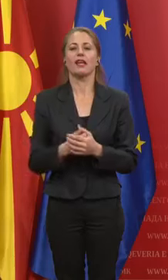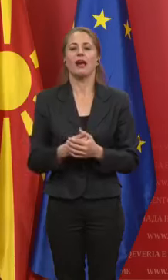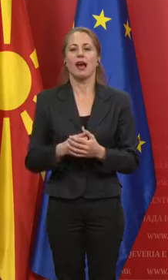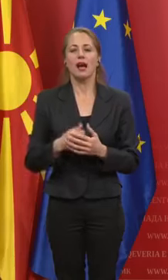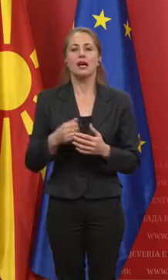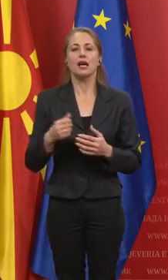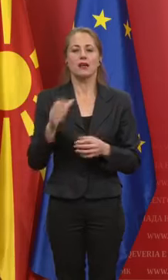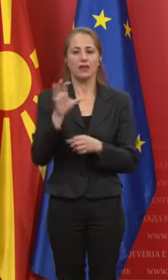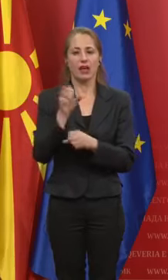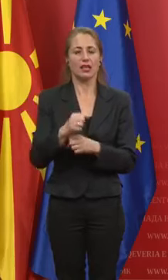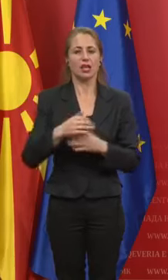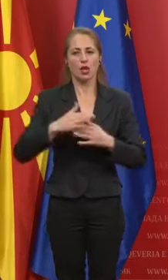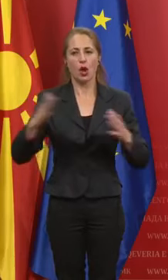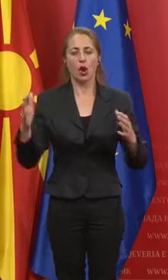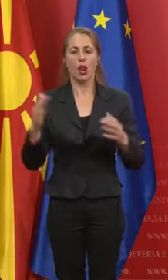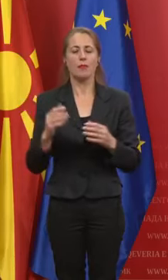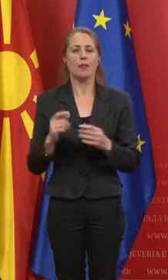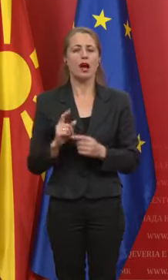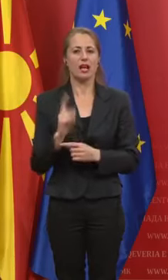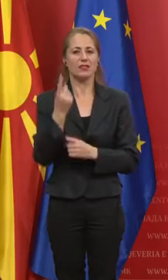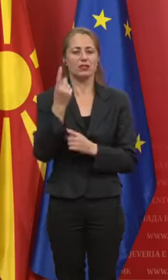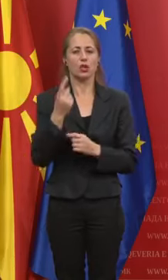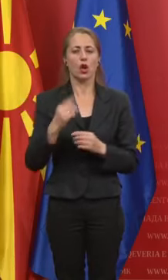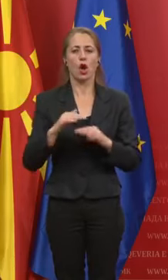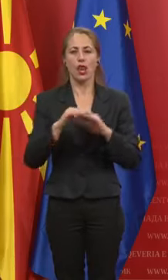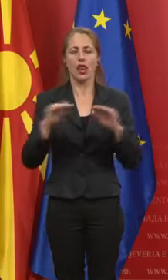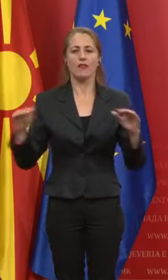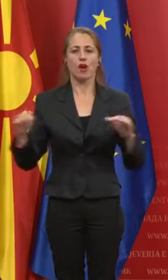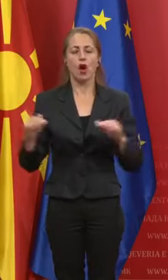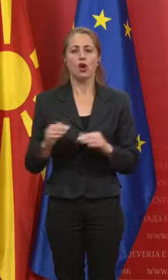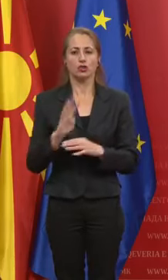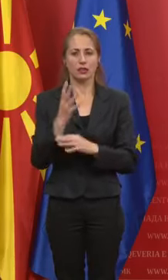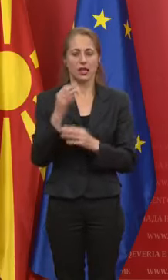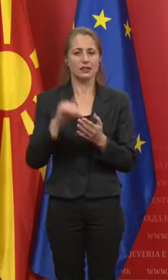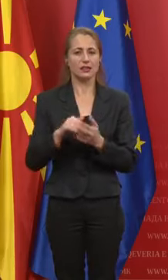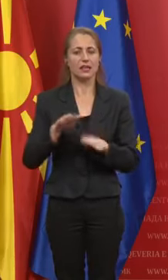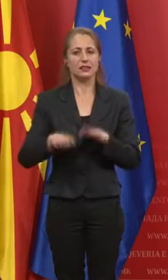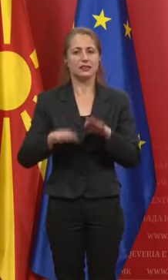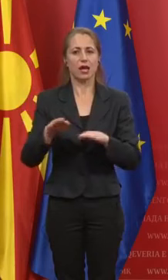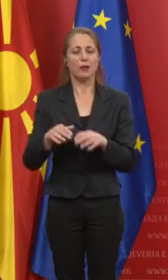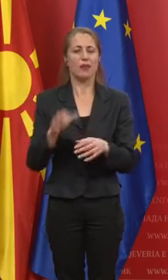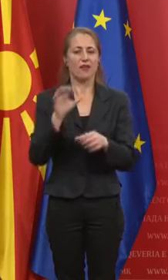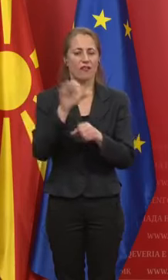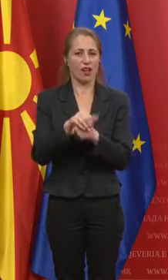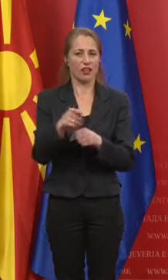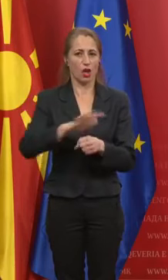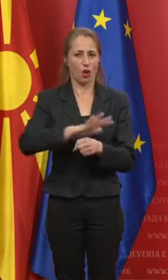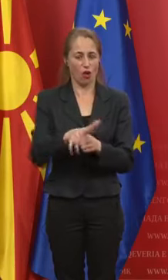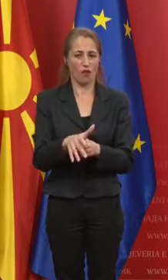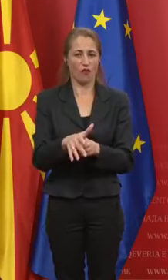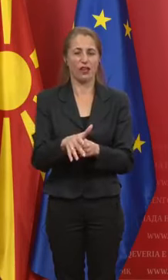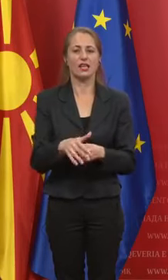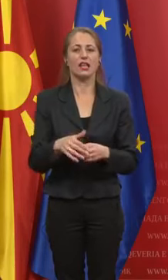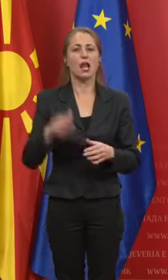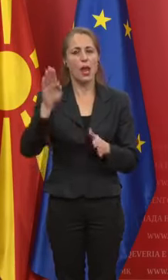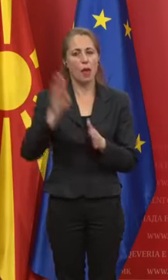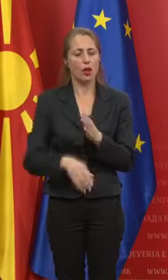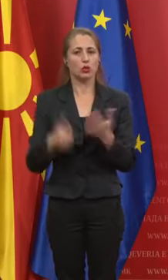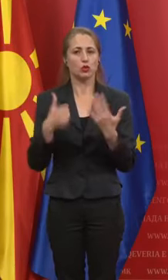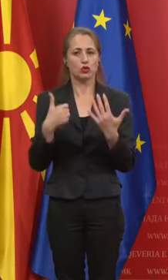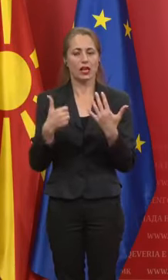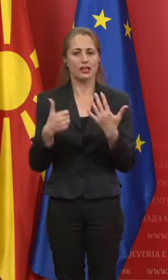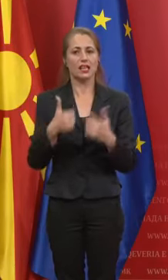се забележува високо ниво на 14-дневни стапки на пријавени случаи на COVID-19, најмалку 60